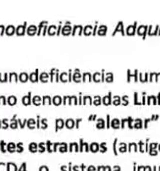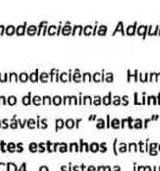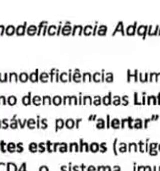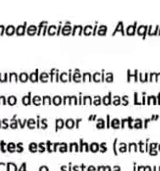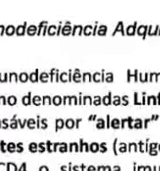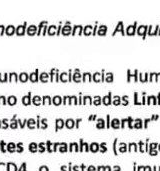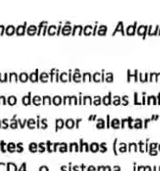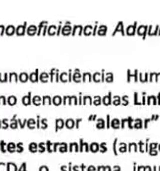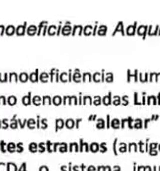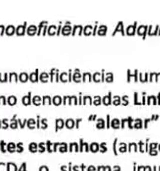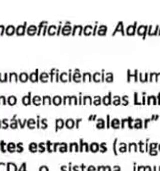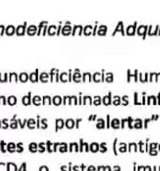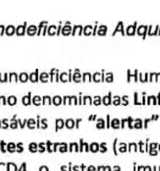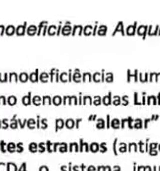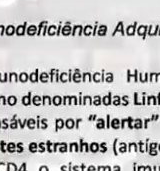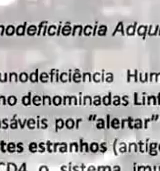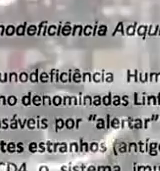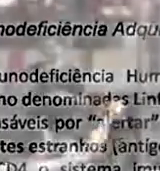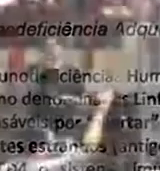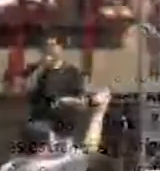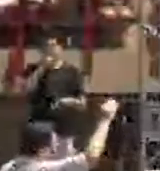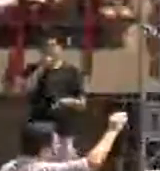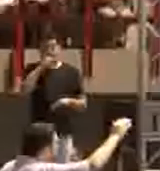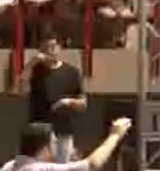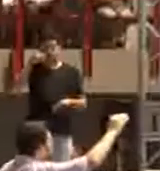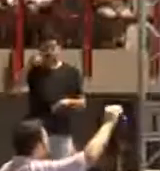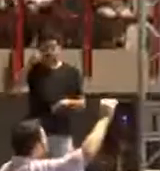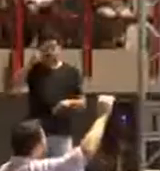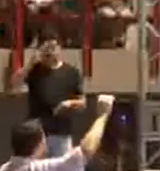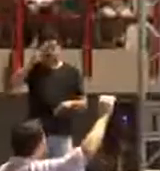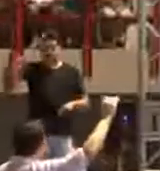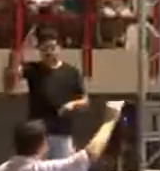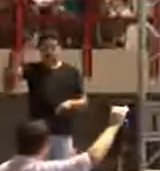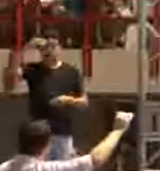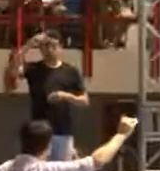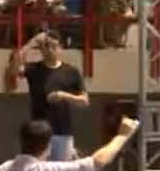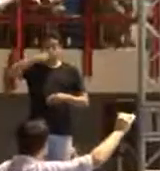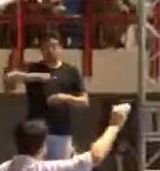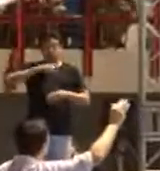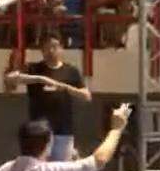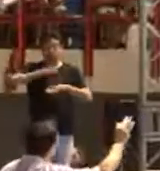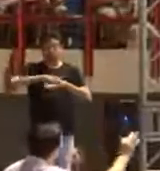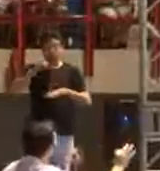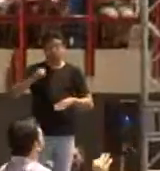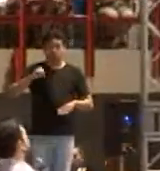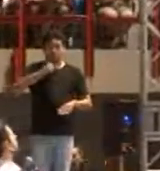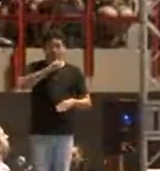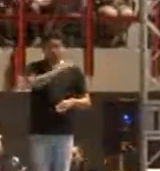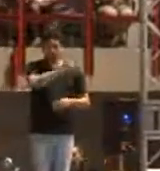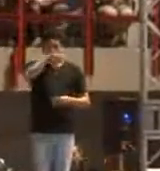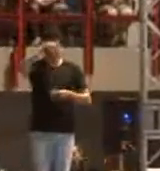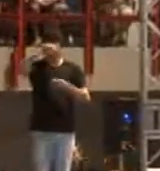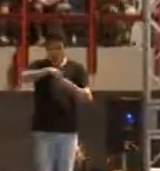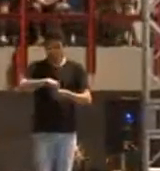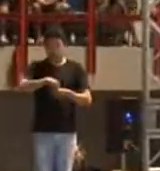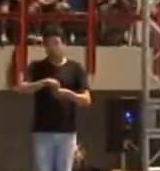TCD4. E esse cara aqui é justamente o centro da resposta